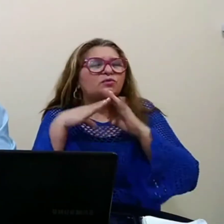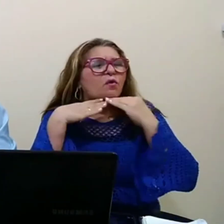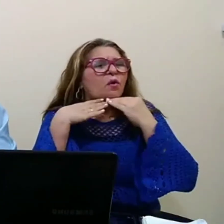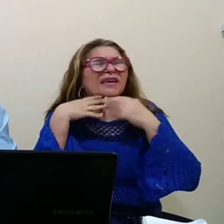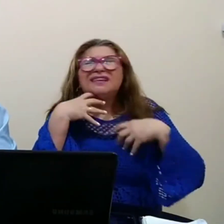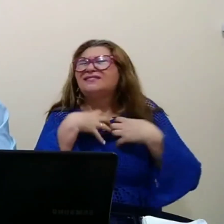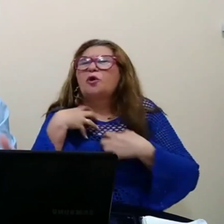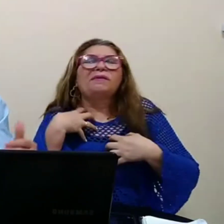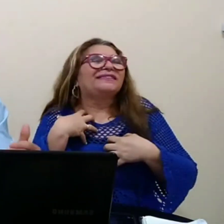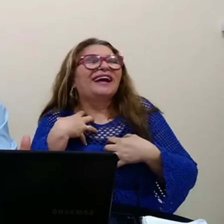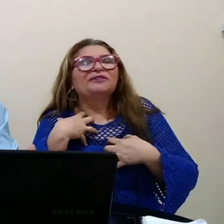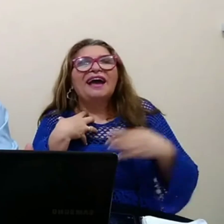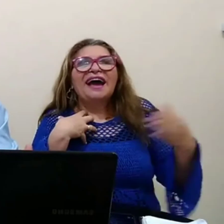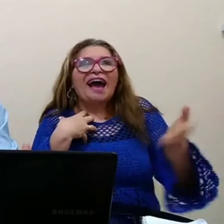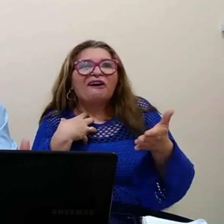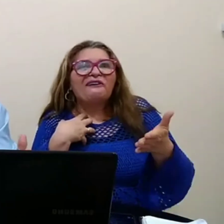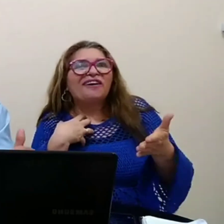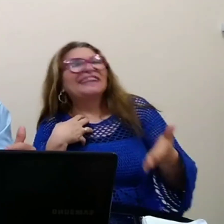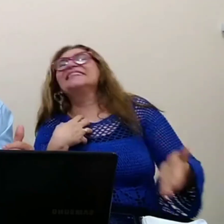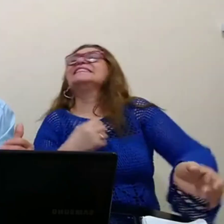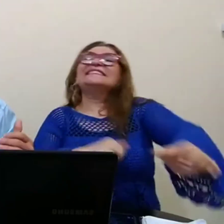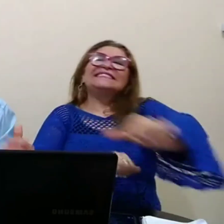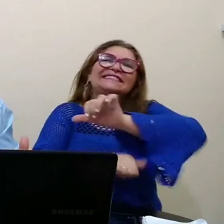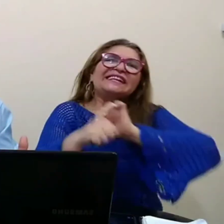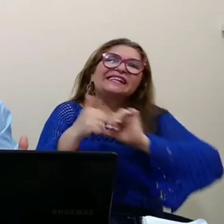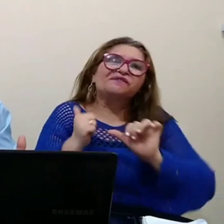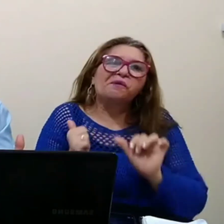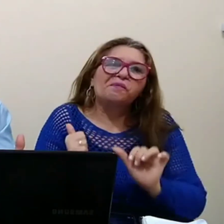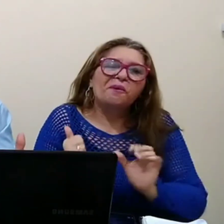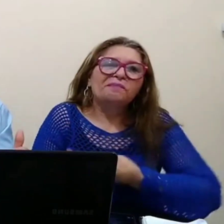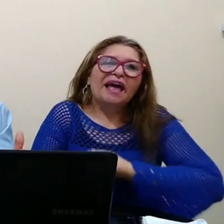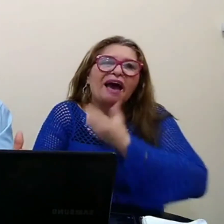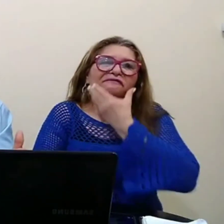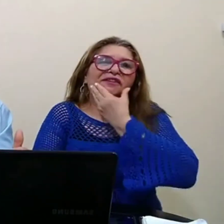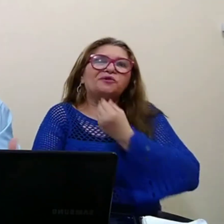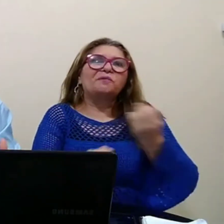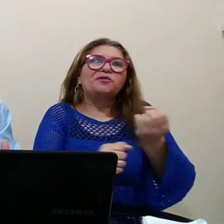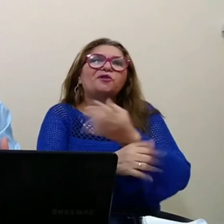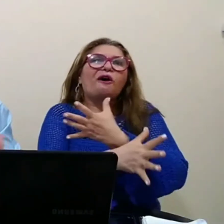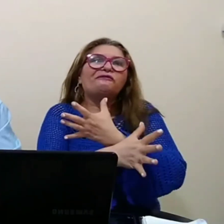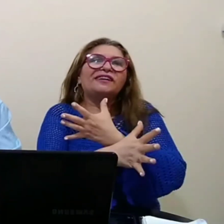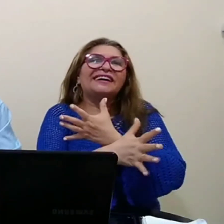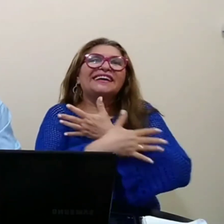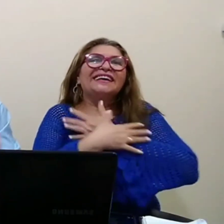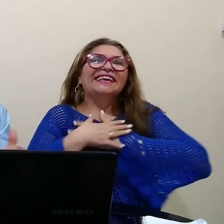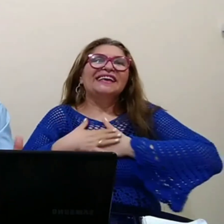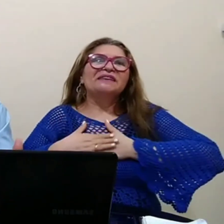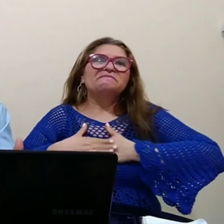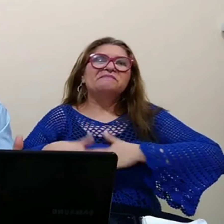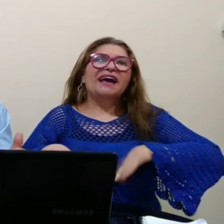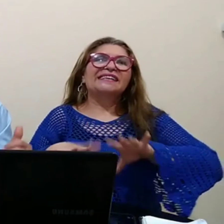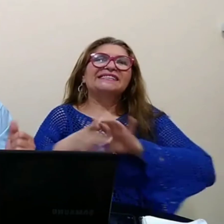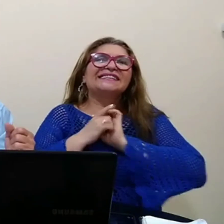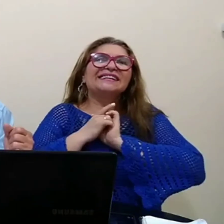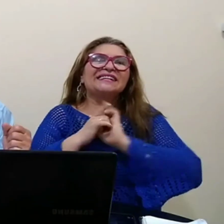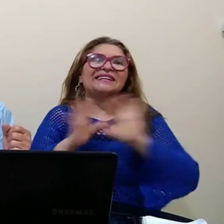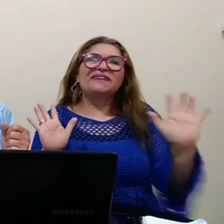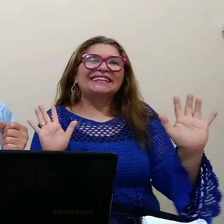a ter uma vida nova, porque ele foi liberto, porque Jesus tirou dele todos os demônios,